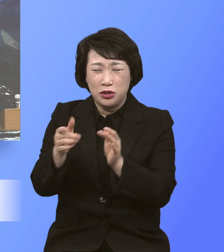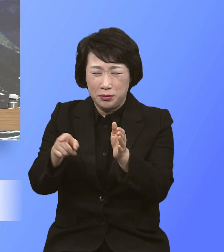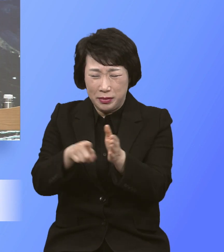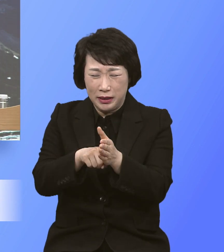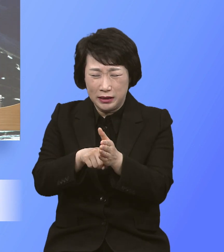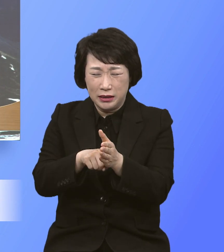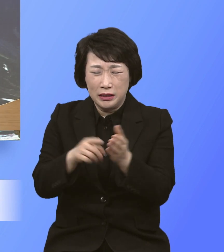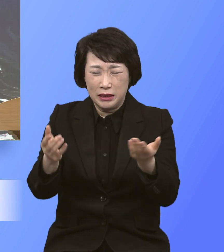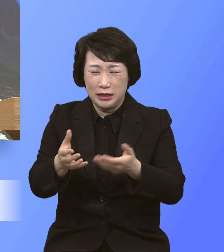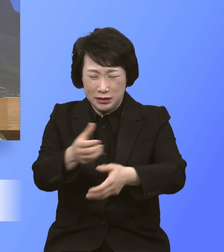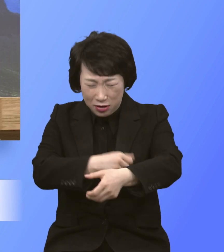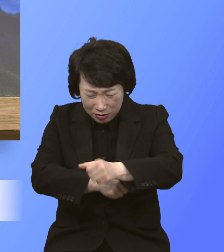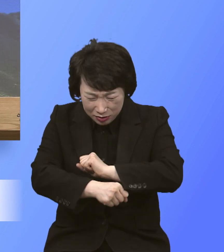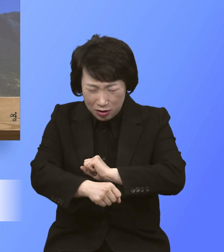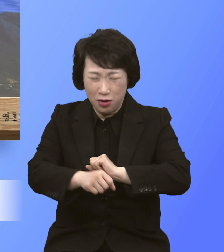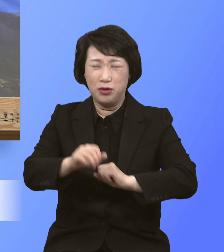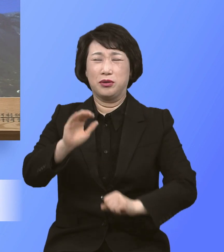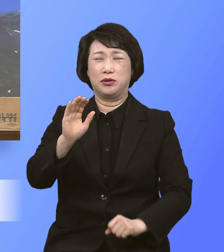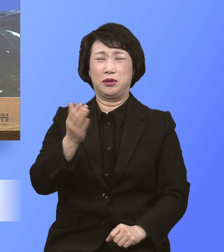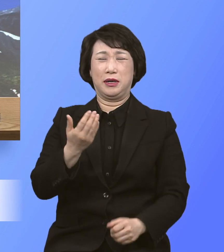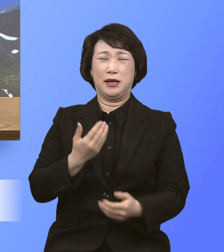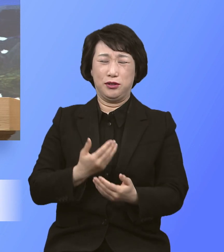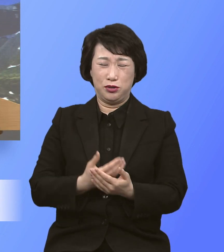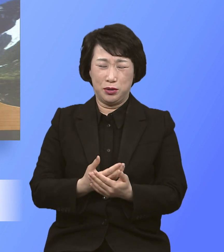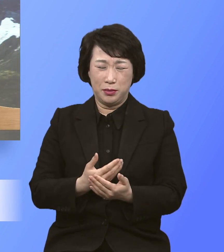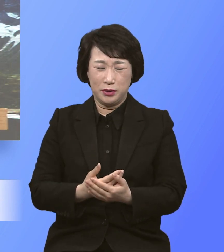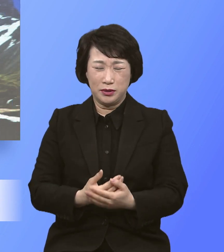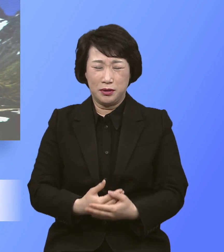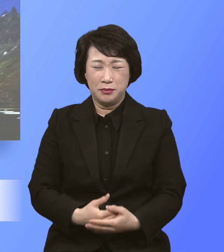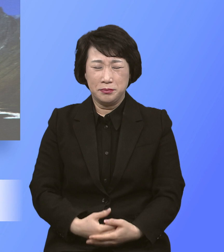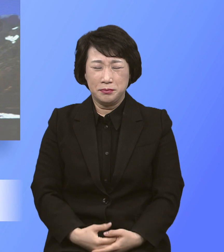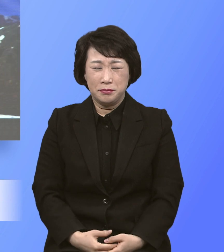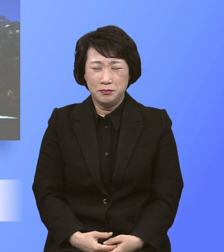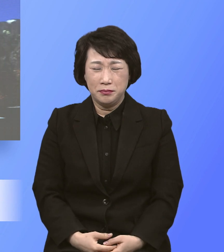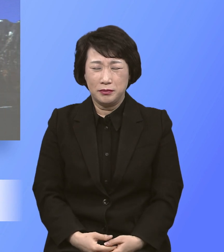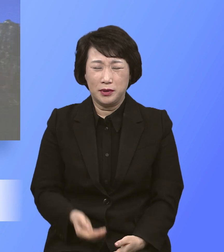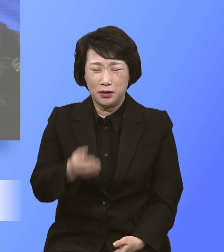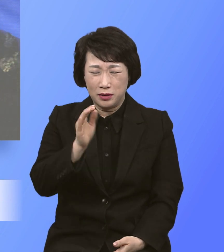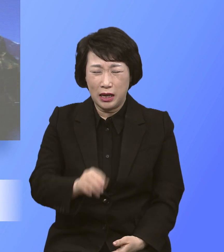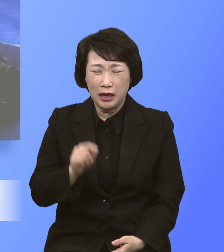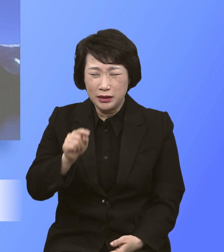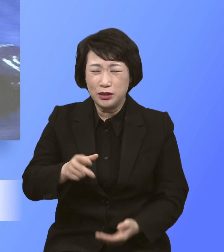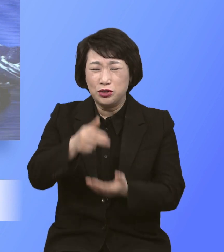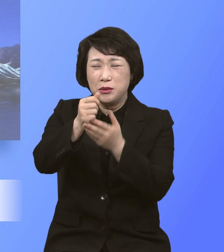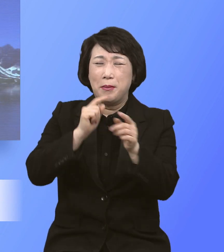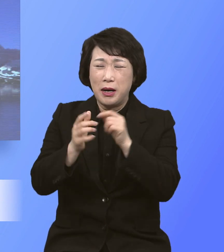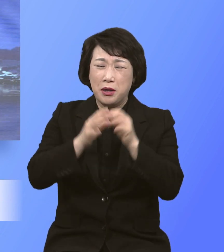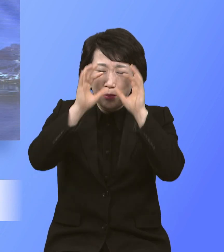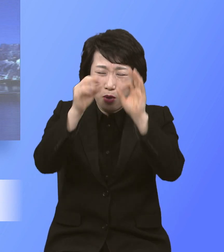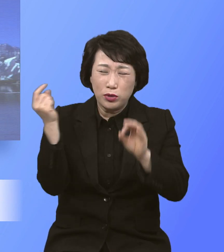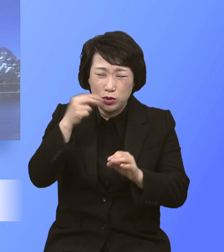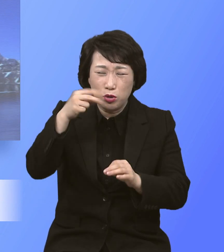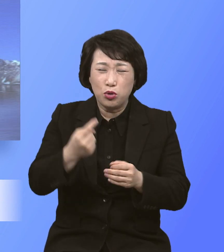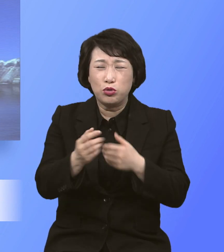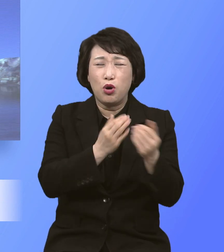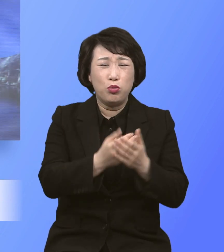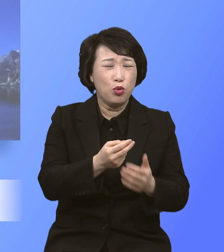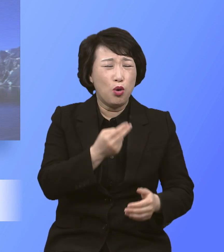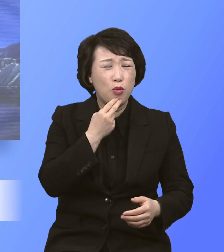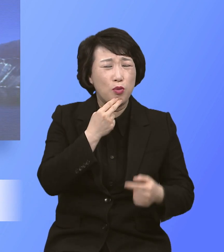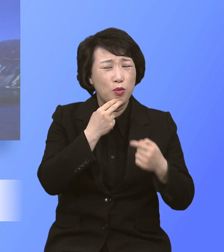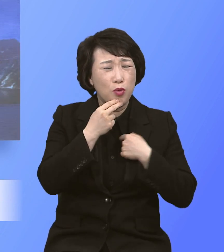믿는 일에 적극적이 되게 하옵소서. 그러나 그 말씀을 들어도 경험이